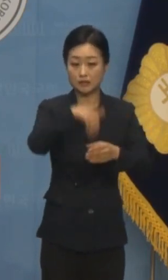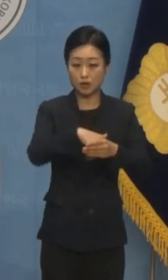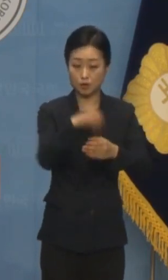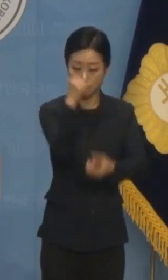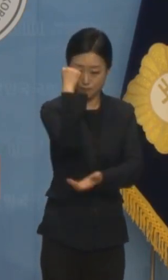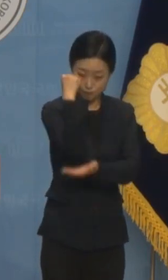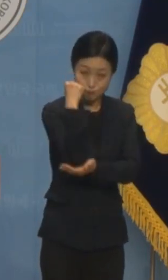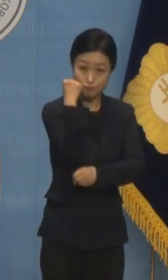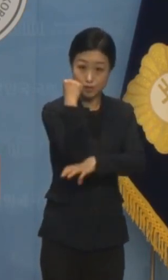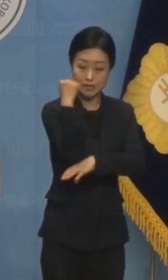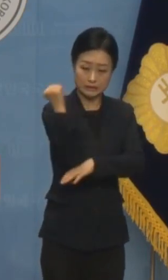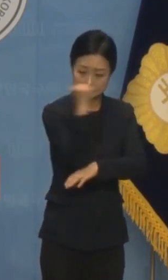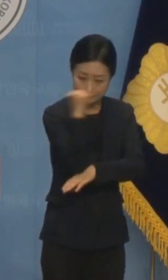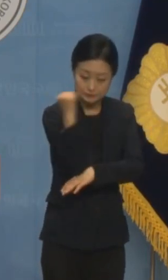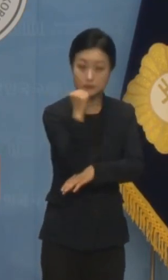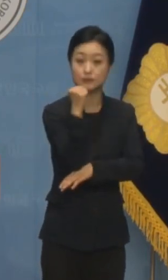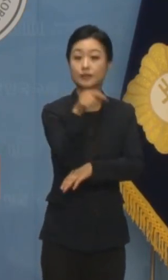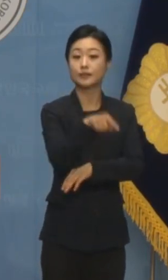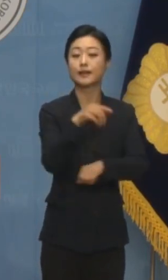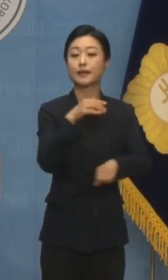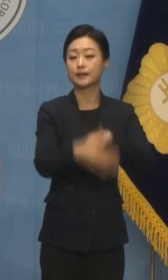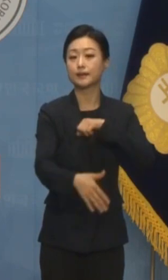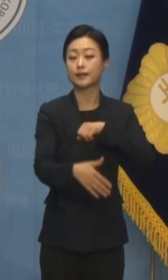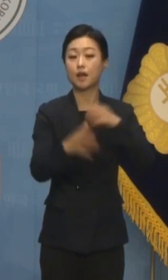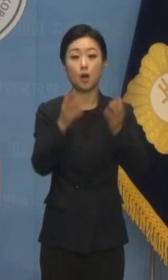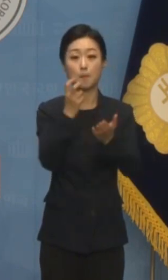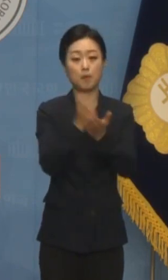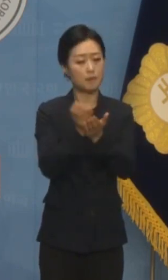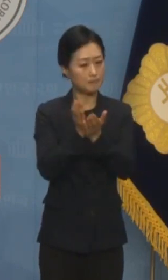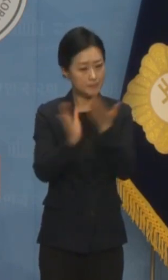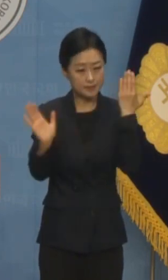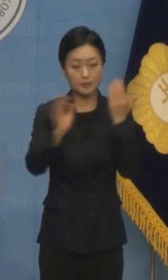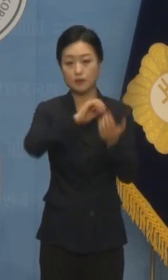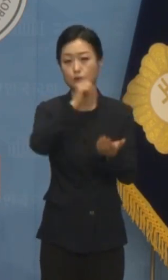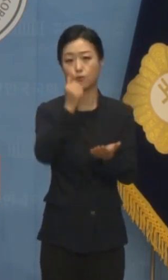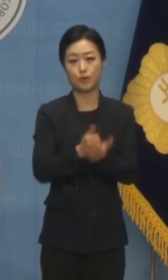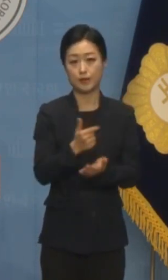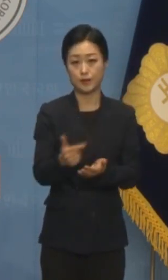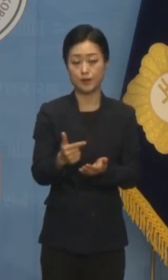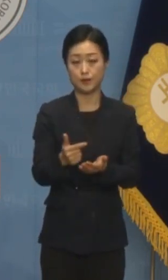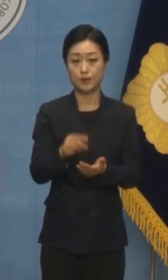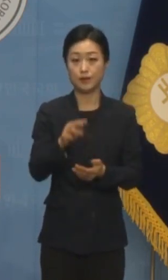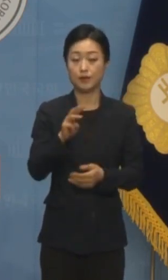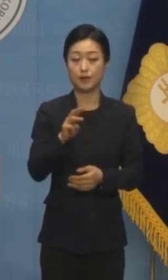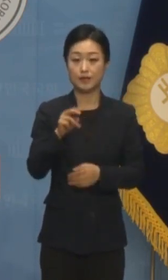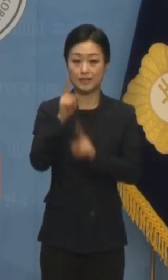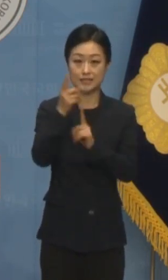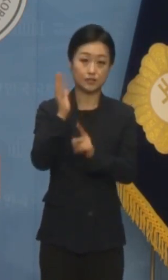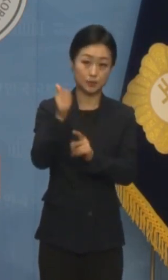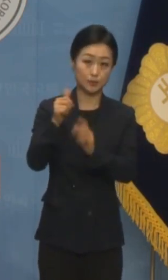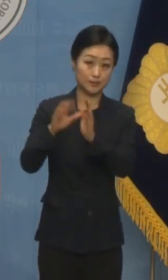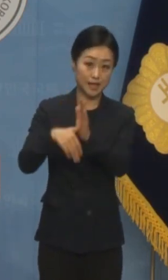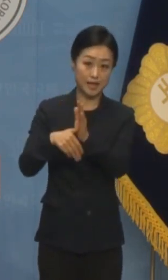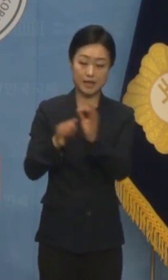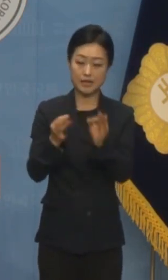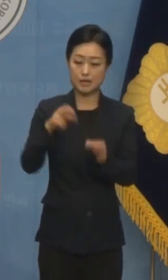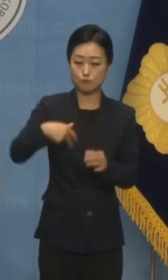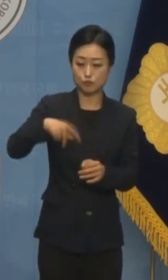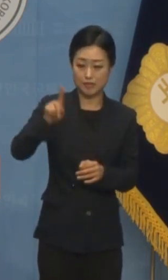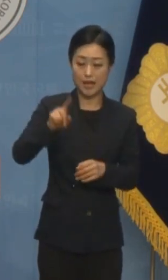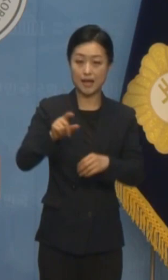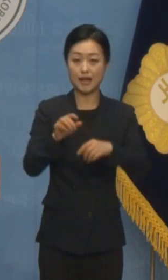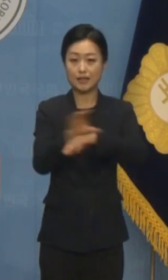뿌리부터 뒤흔드는 반민주적, 반헌법적 범죄입니다. MB 시절 국정원과 기무사의 댓글